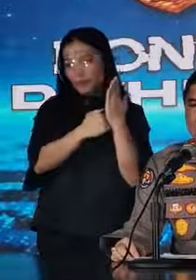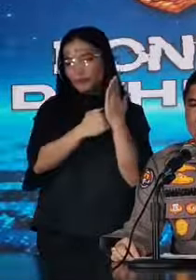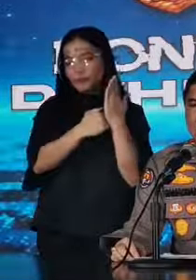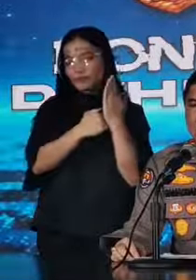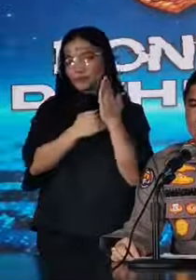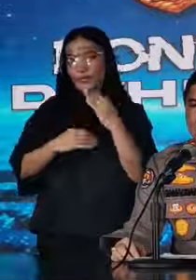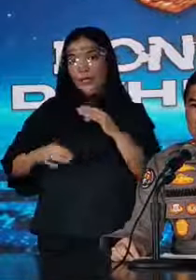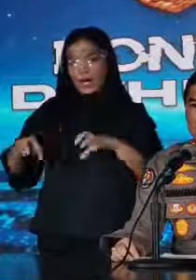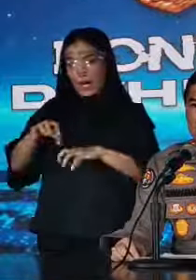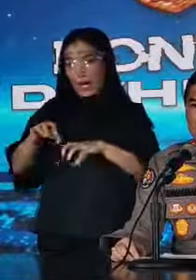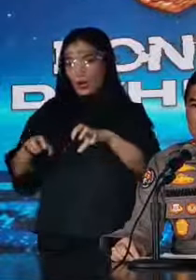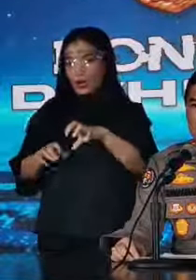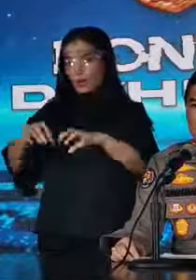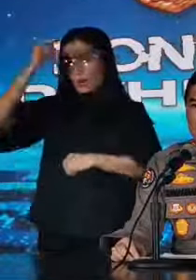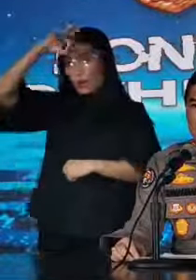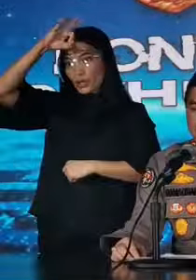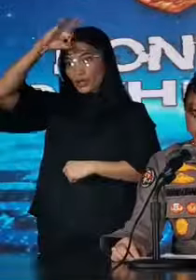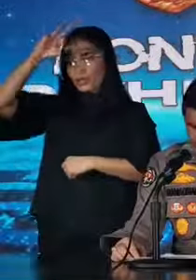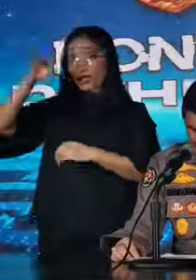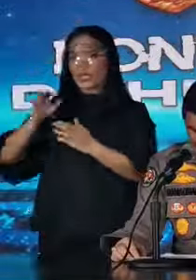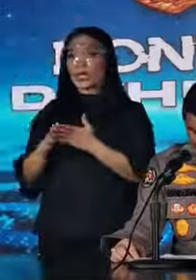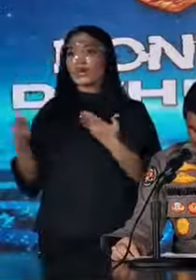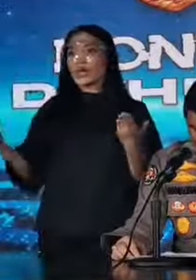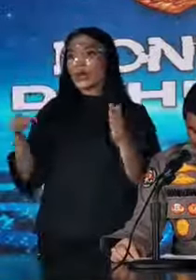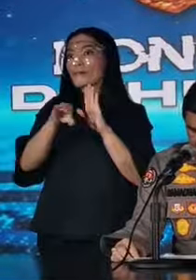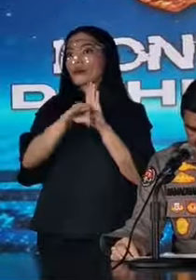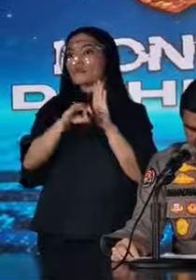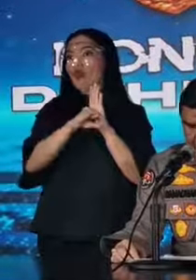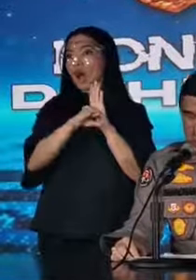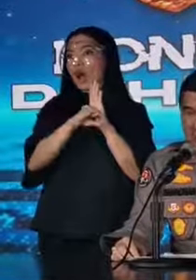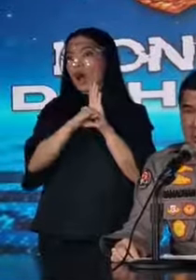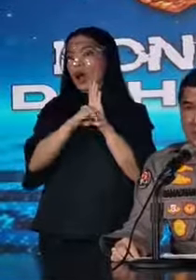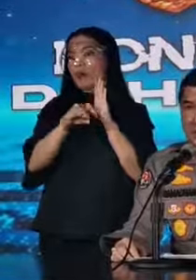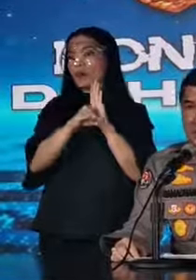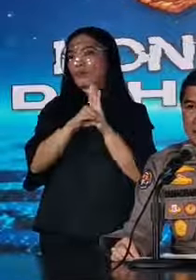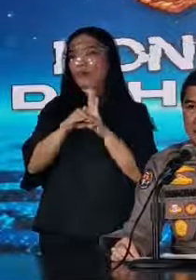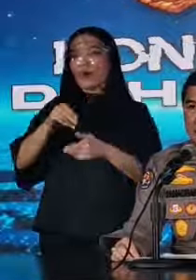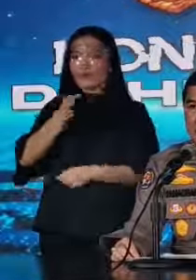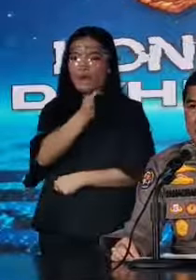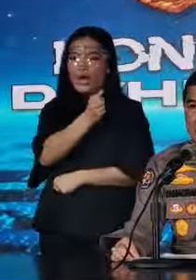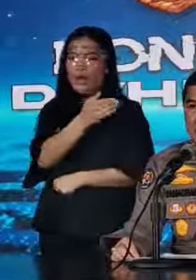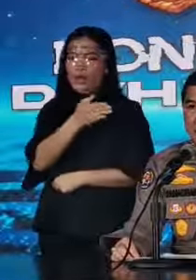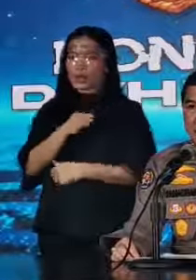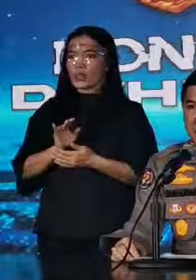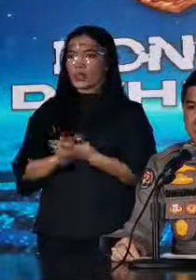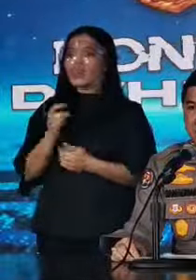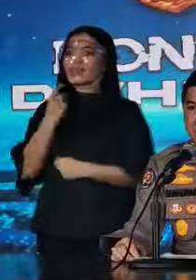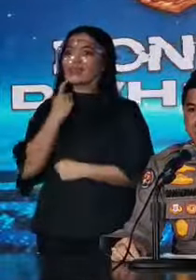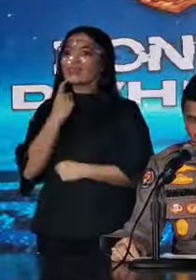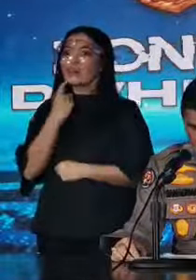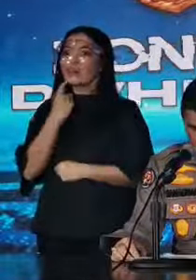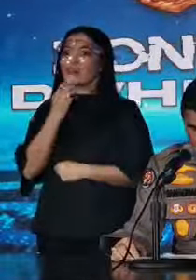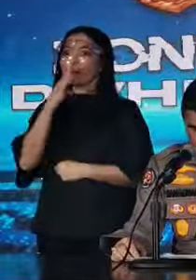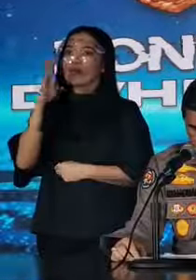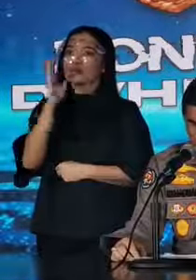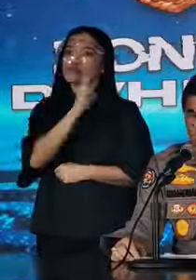yang dilakukan oleh Polda Papua Barat. Ini terkait dengan